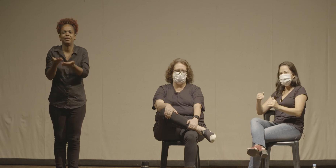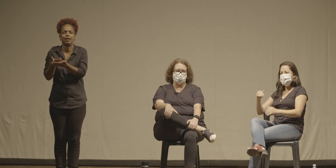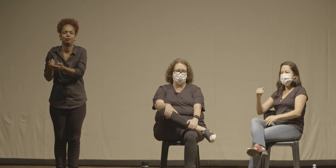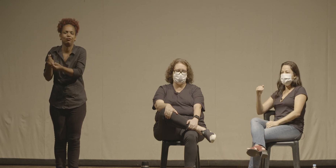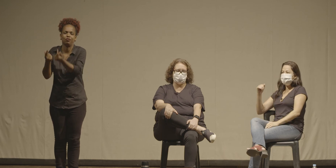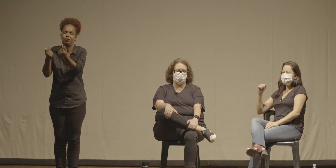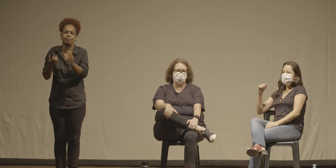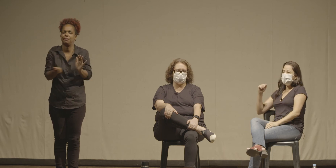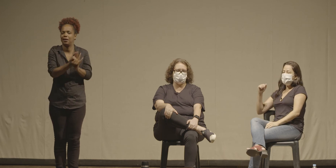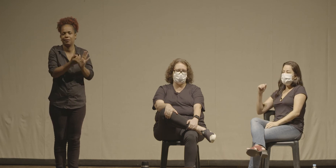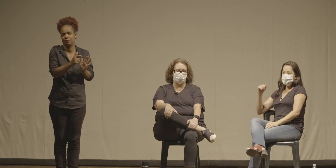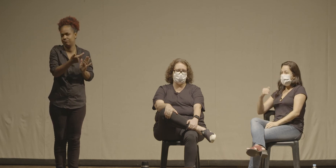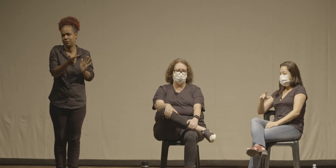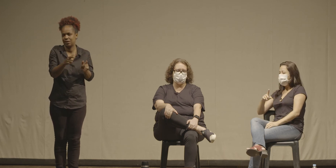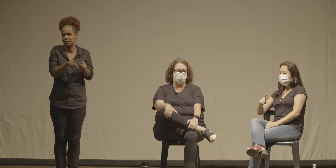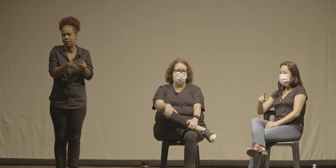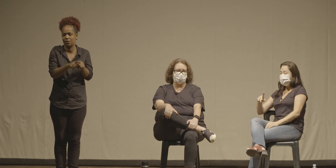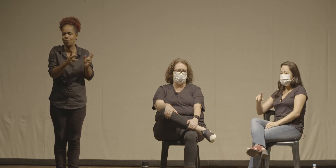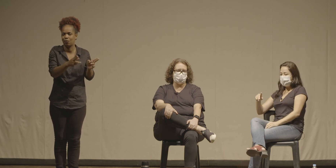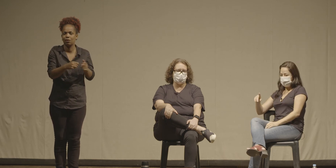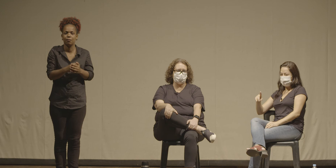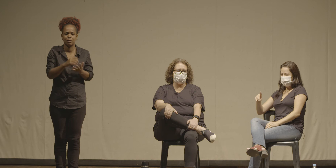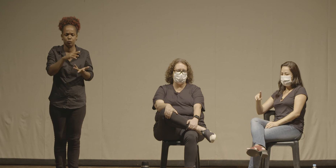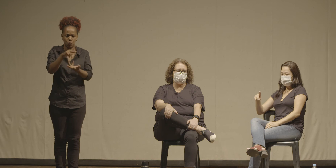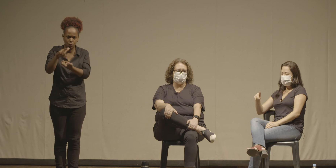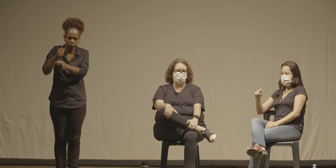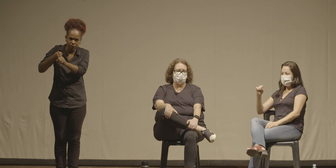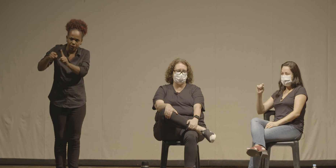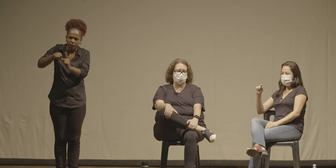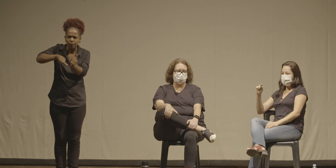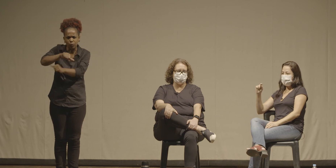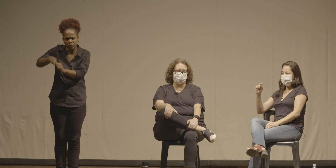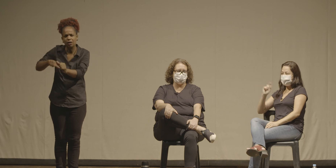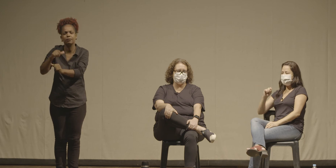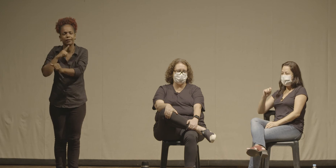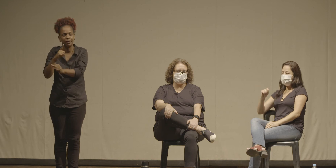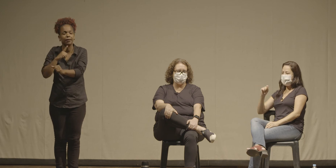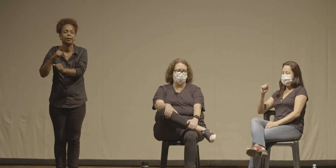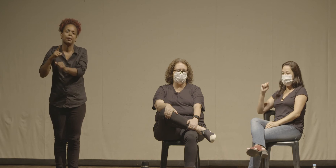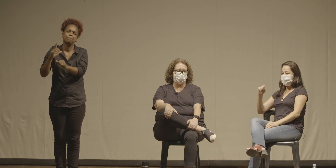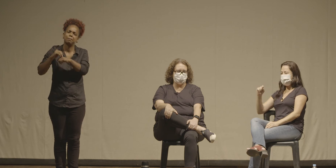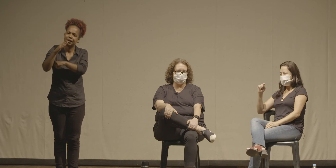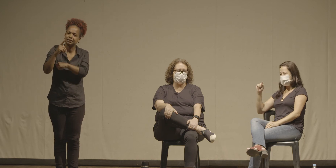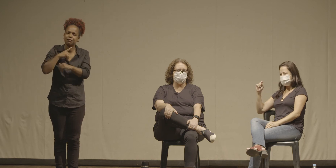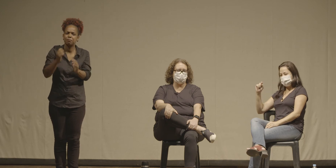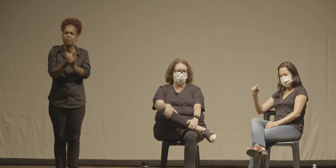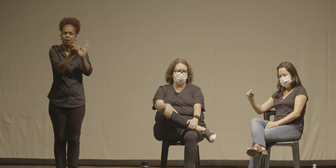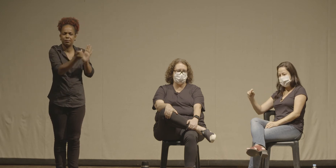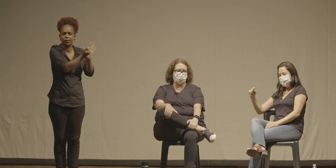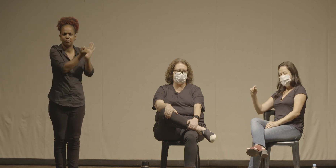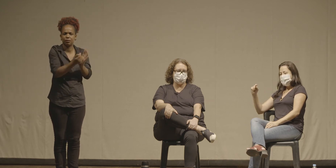marca menos ainda. Mas eu acredito que o mundo está mudando. Eu acredito que cada vez mais as marcas têm que